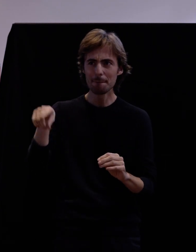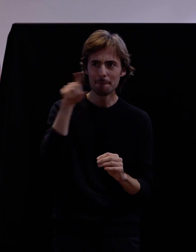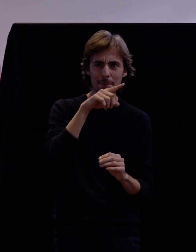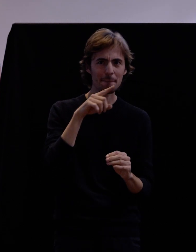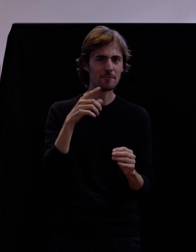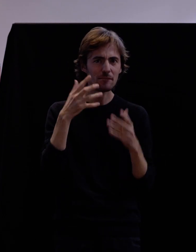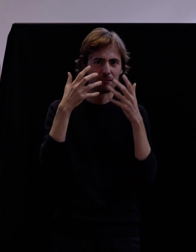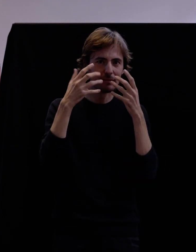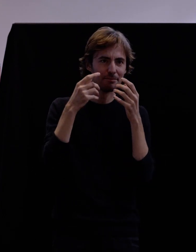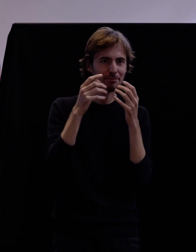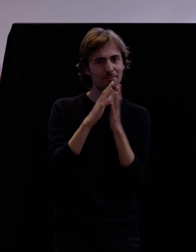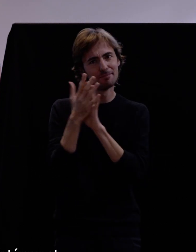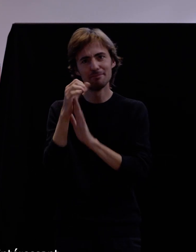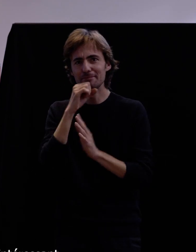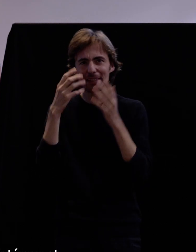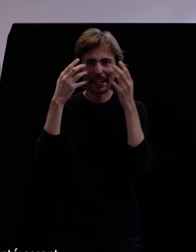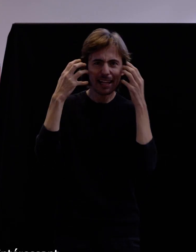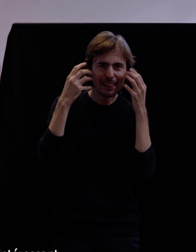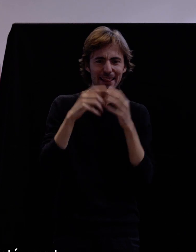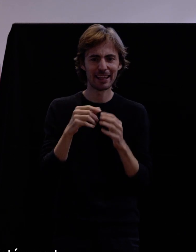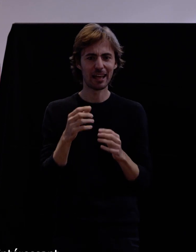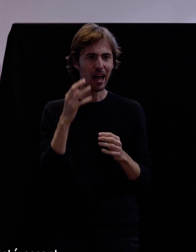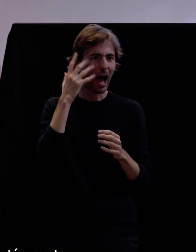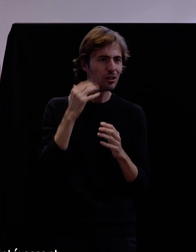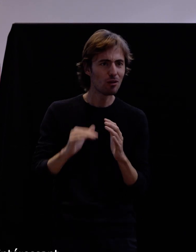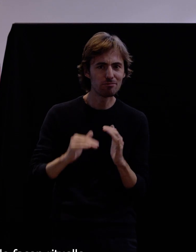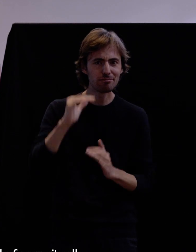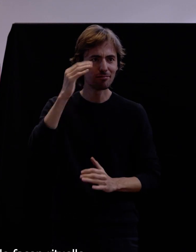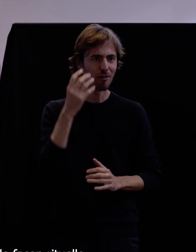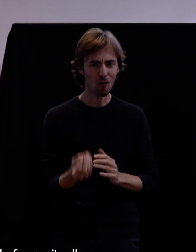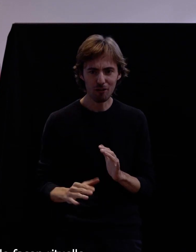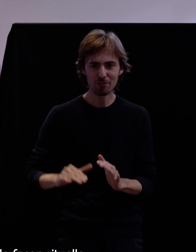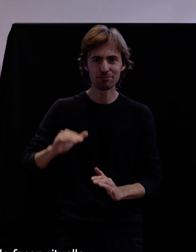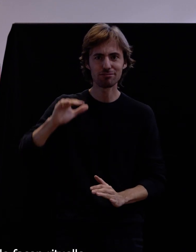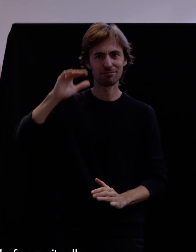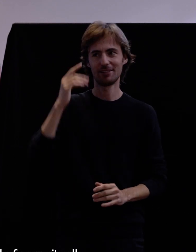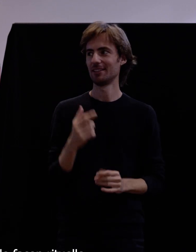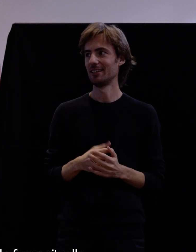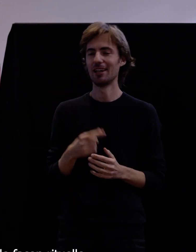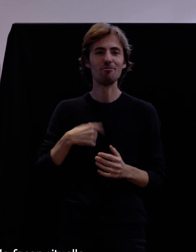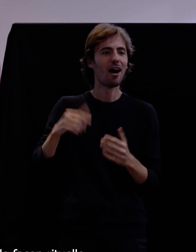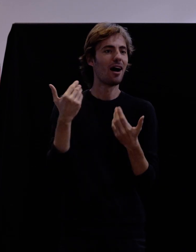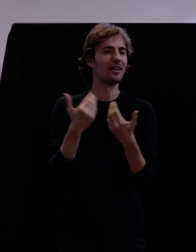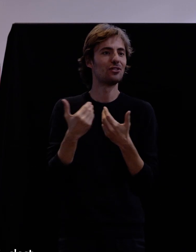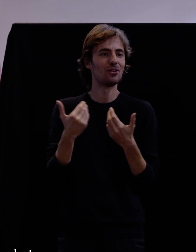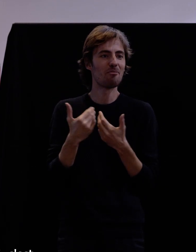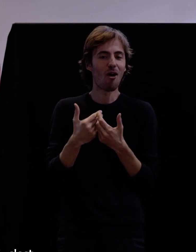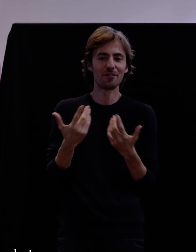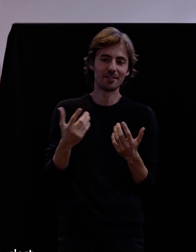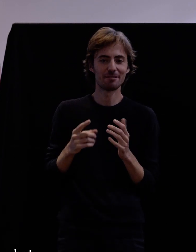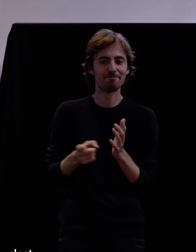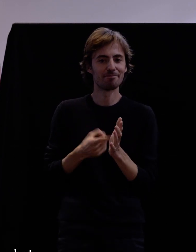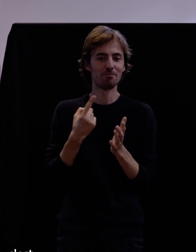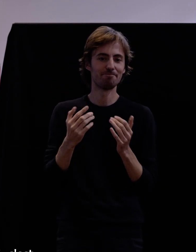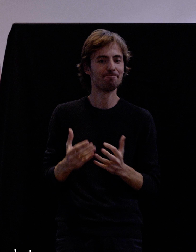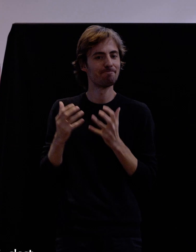ont grandi, surtout les ados. Donc c'est très intéressant. Et je vais essayer... On me demande de façon rituelle de faire le syndrome charge. Aujourd'hui, c'est